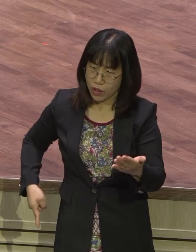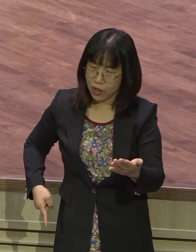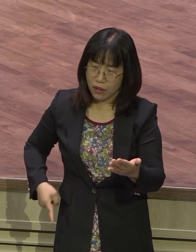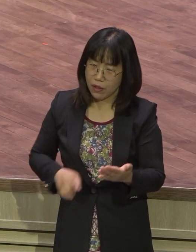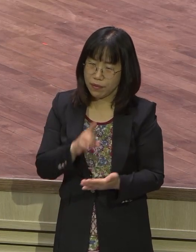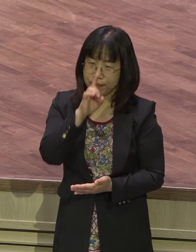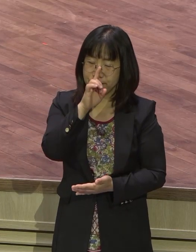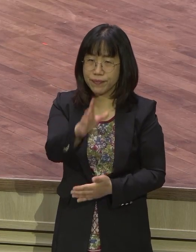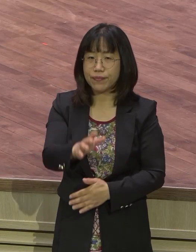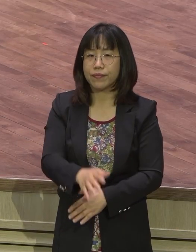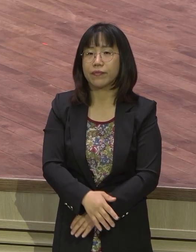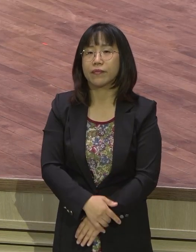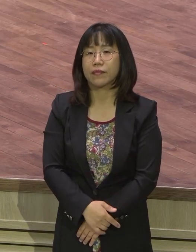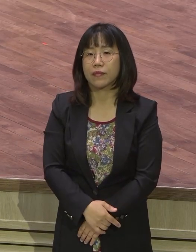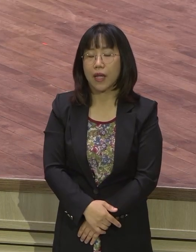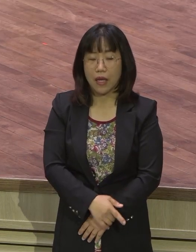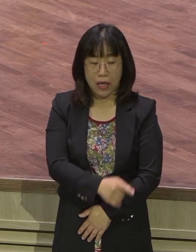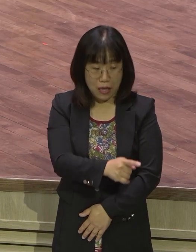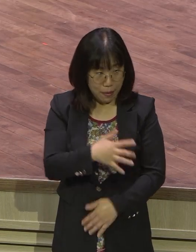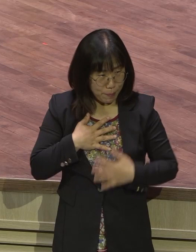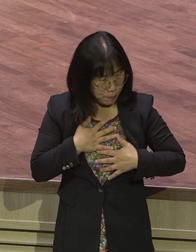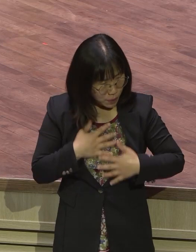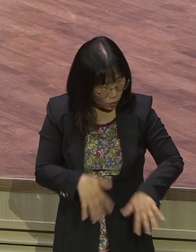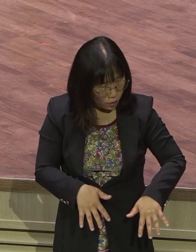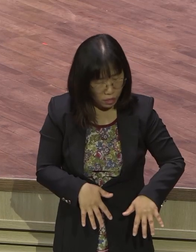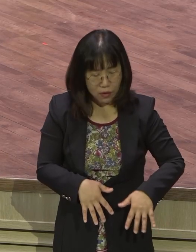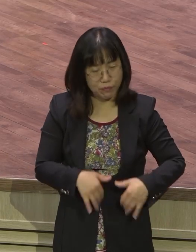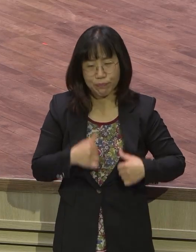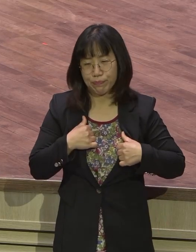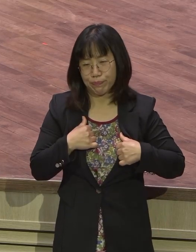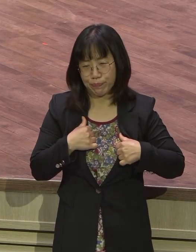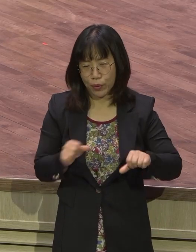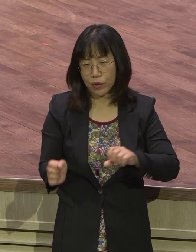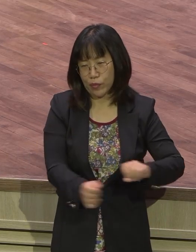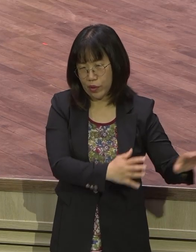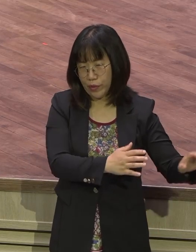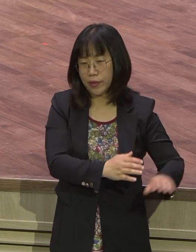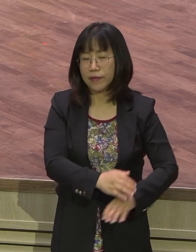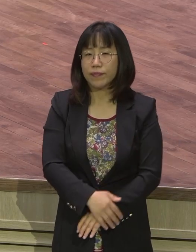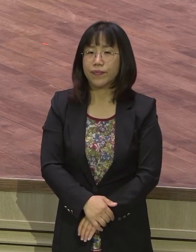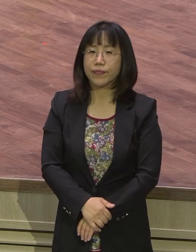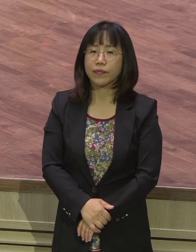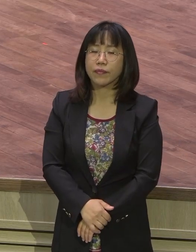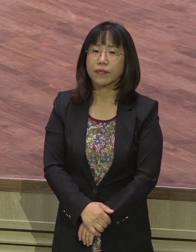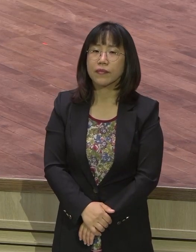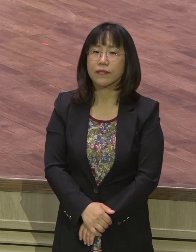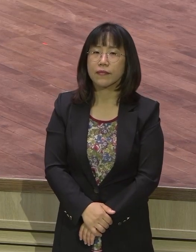그렇게 피곤하게 살지 마라. 그런 말이에요. 그러니까